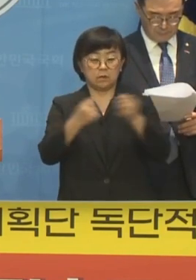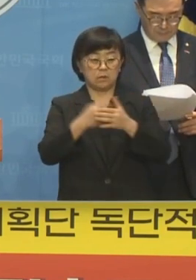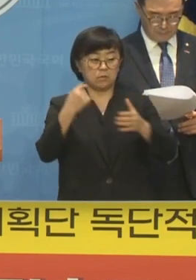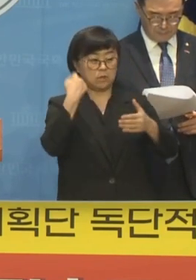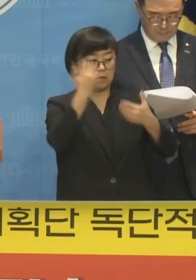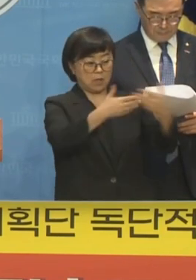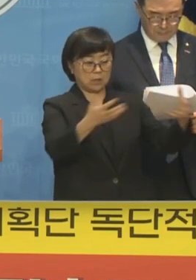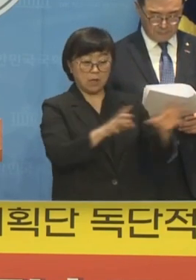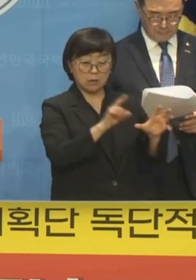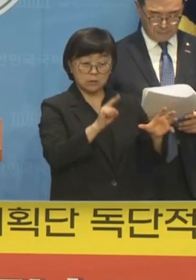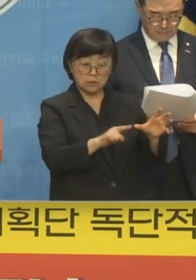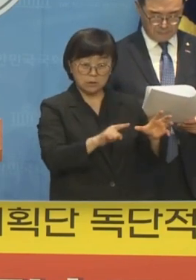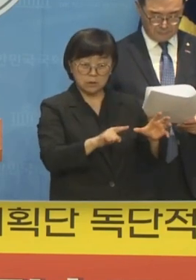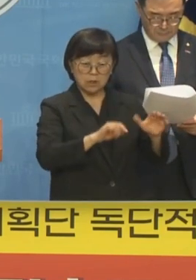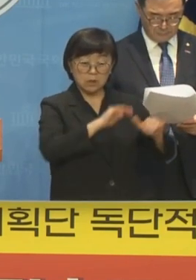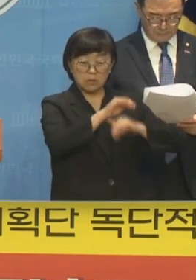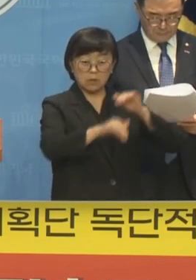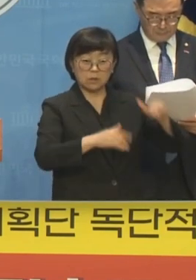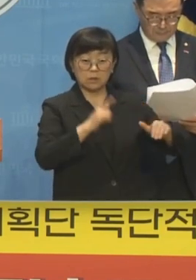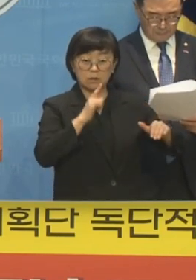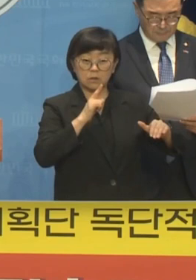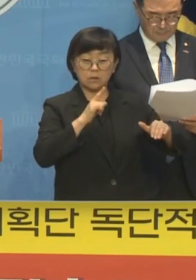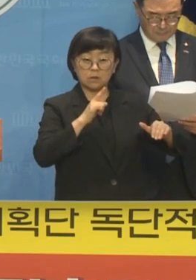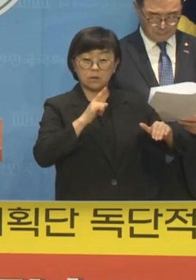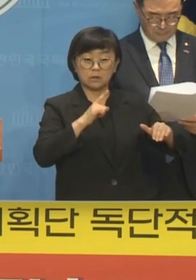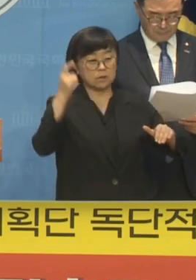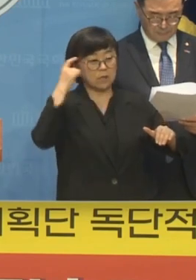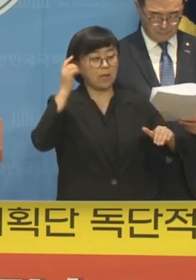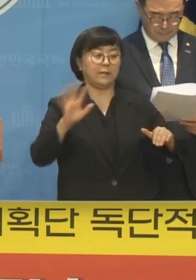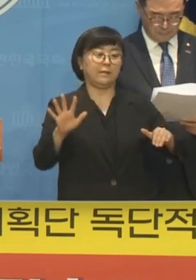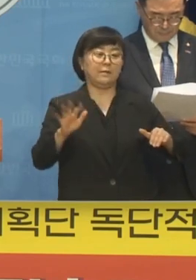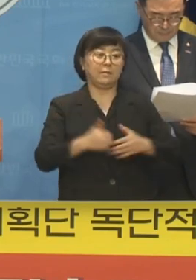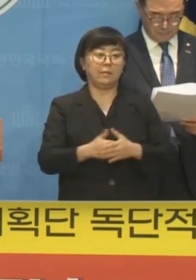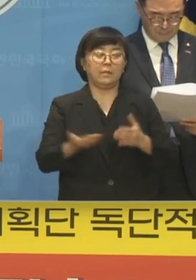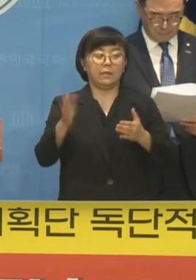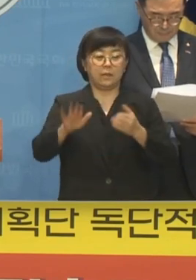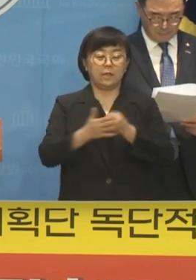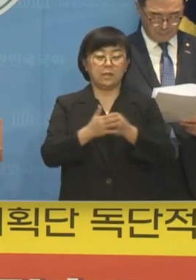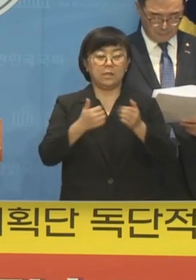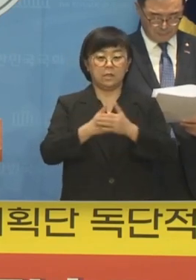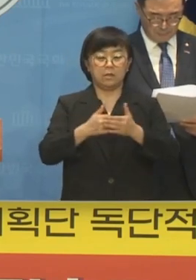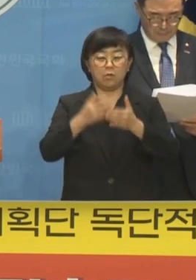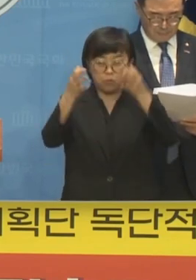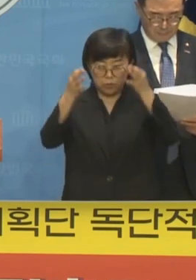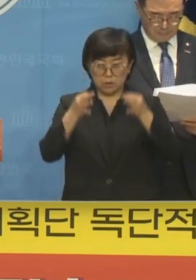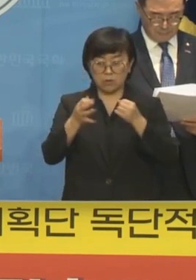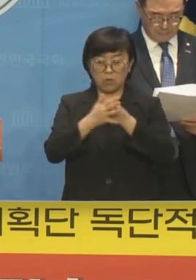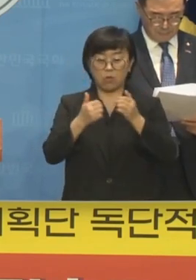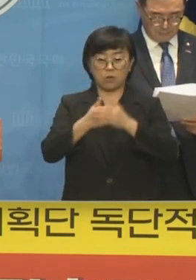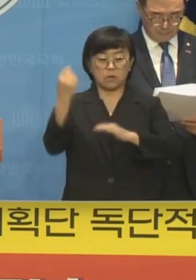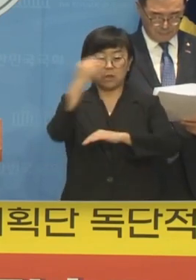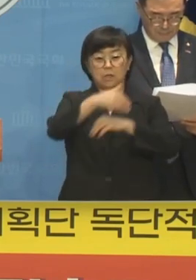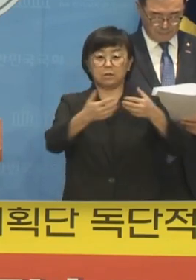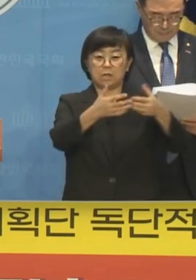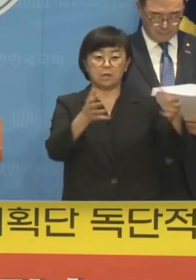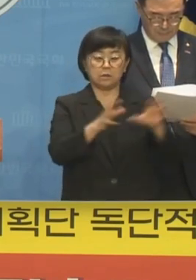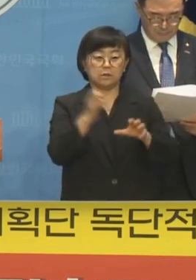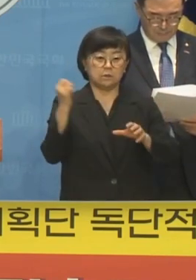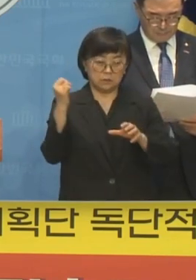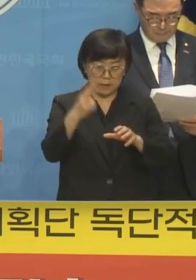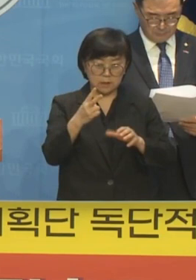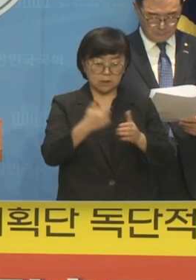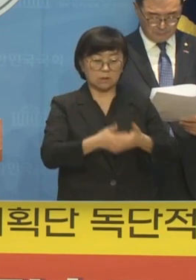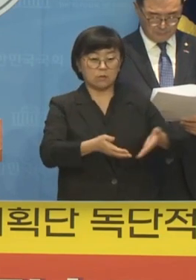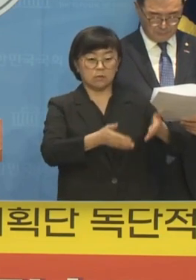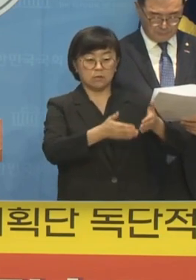기획단 구성에 일일이 관여하였다고는 생각하지 않습니다. 이 기자회견을 보시고 기획단 재구성을